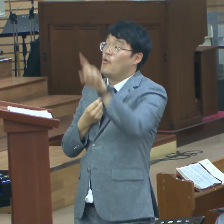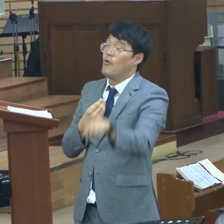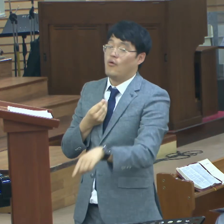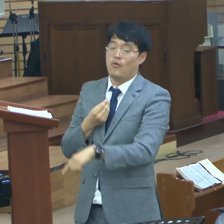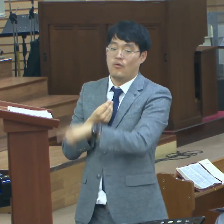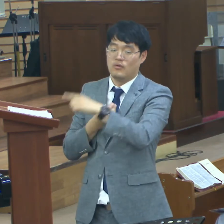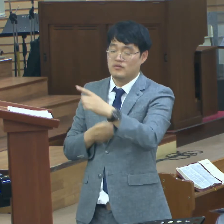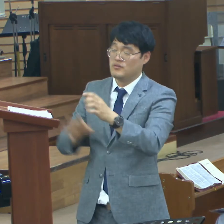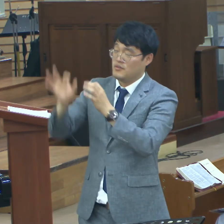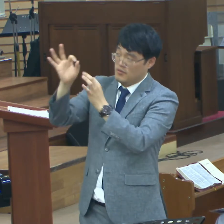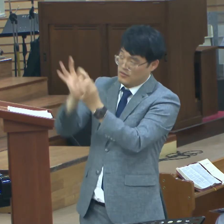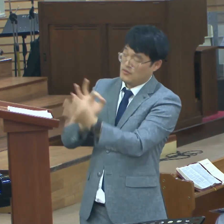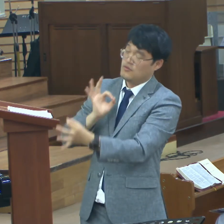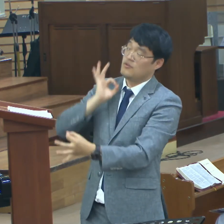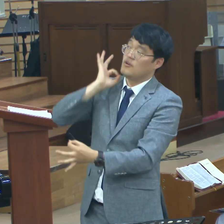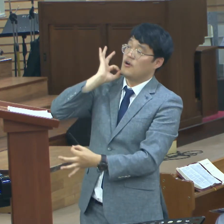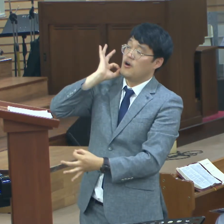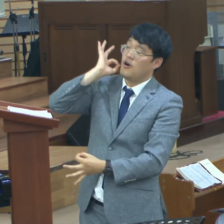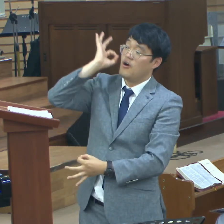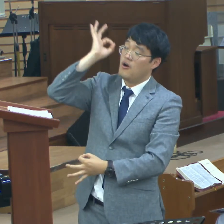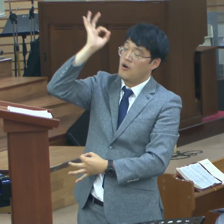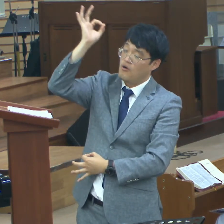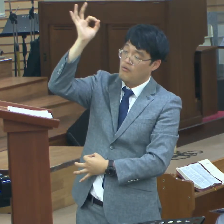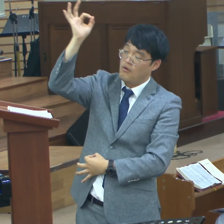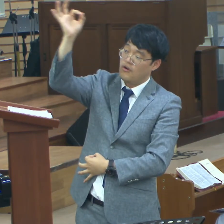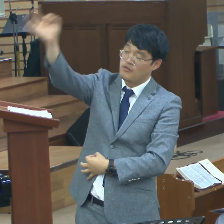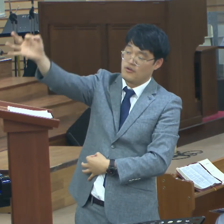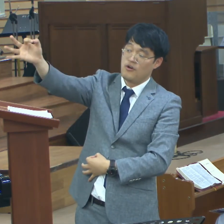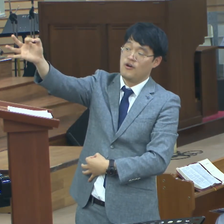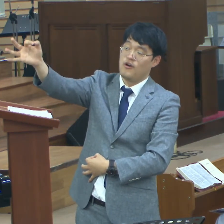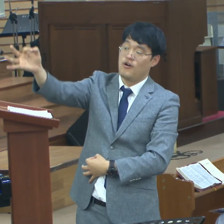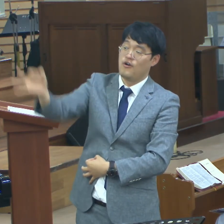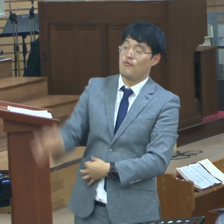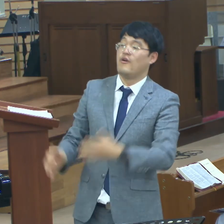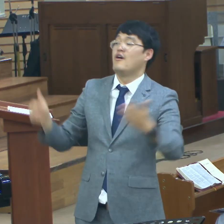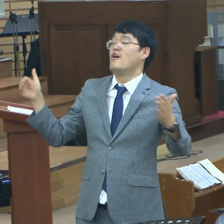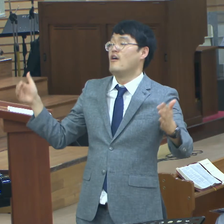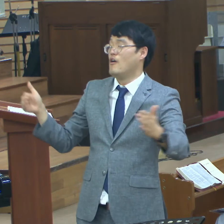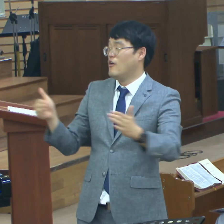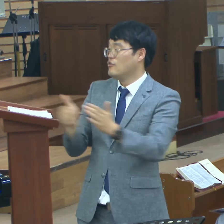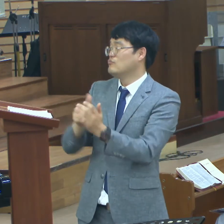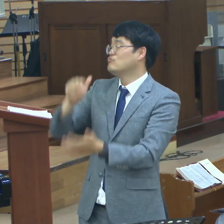받을 복은 7, 80년이 아니고 영원